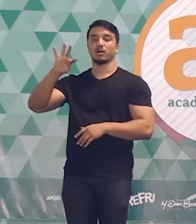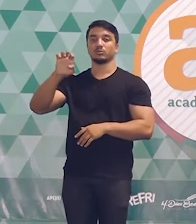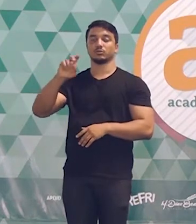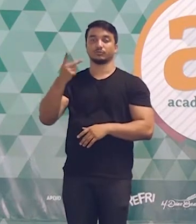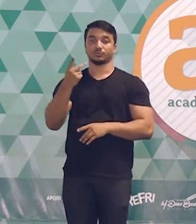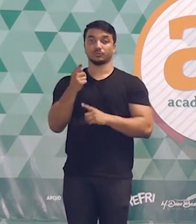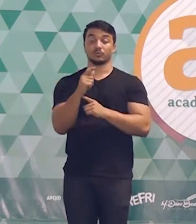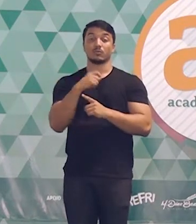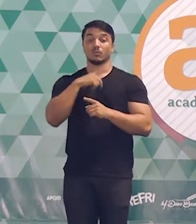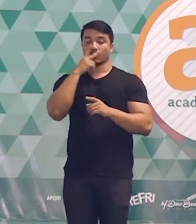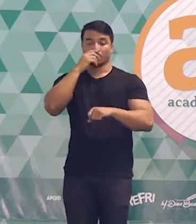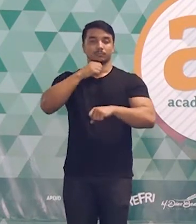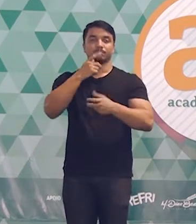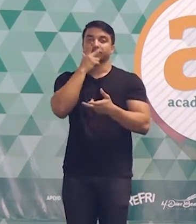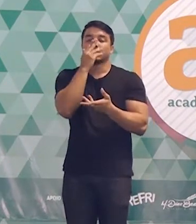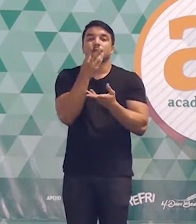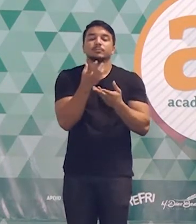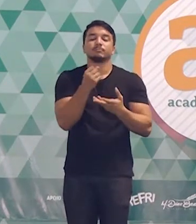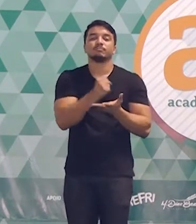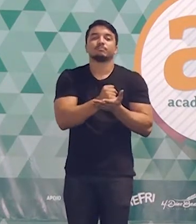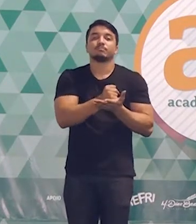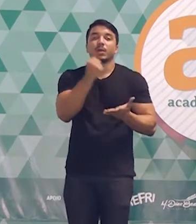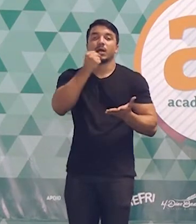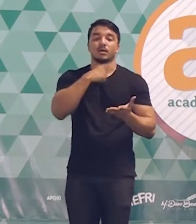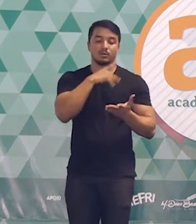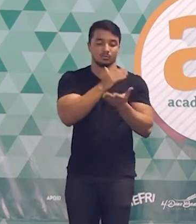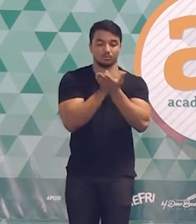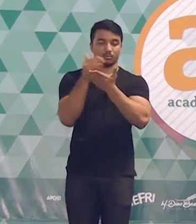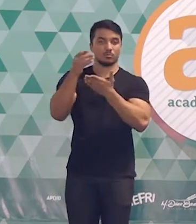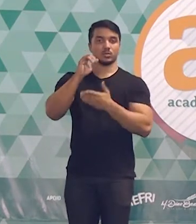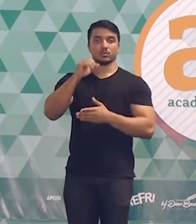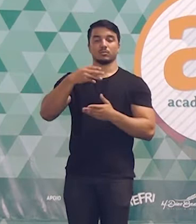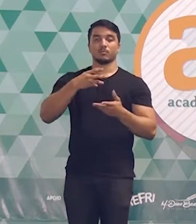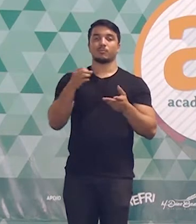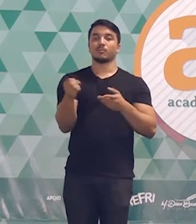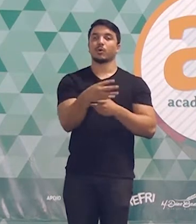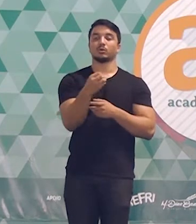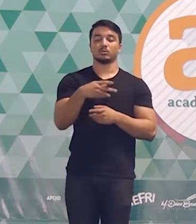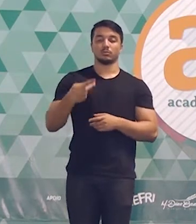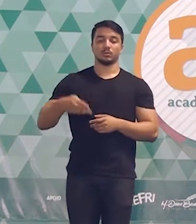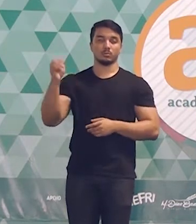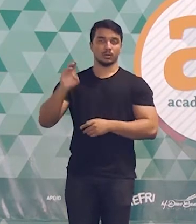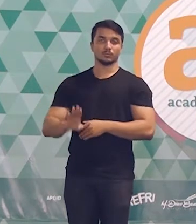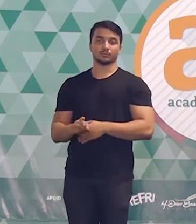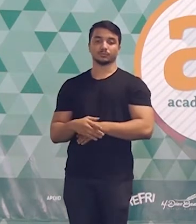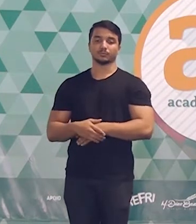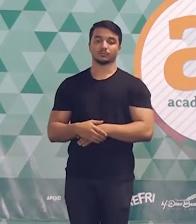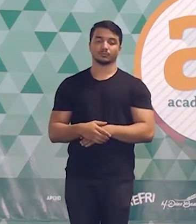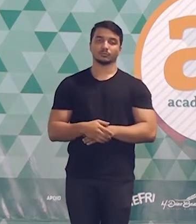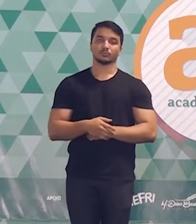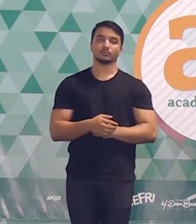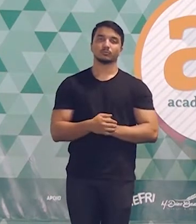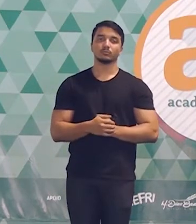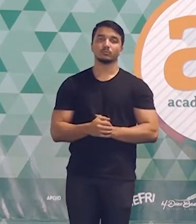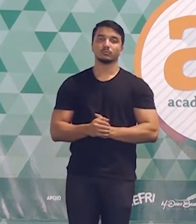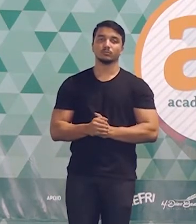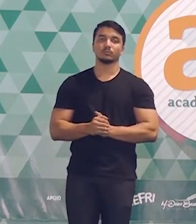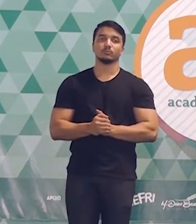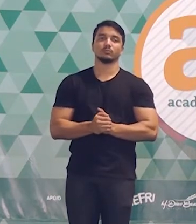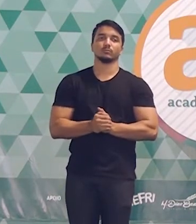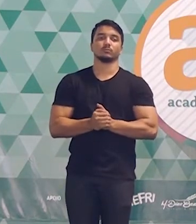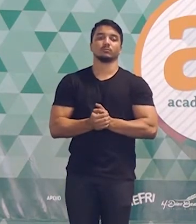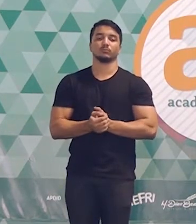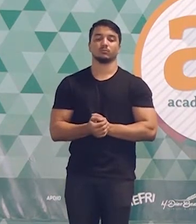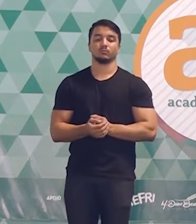que marca esse início do modernismo em terras brasileiras. Vamos ver, então, a